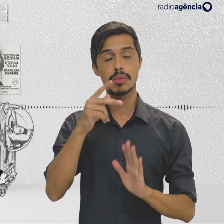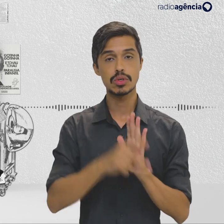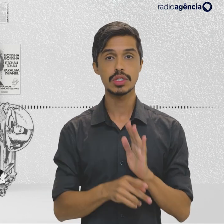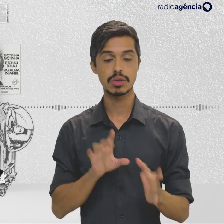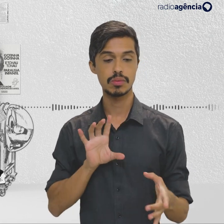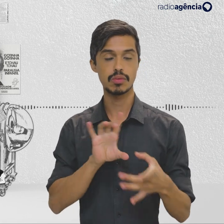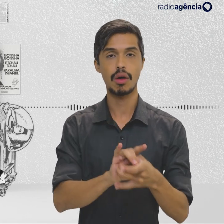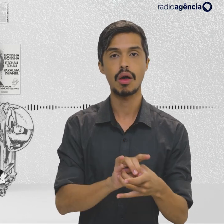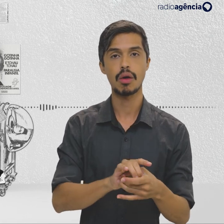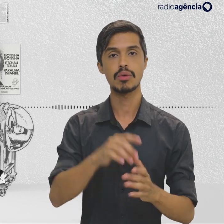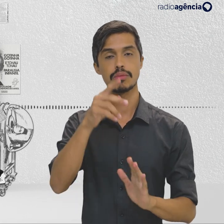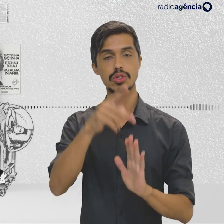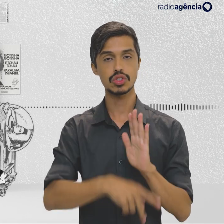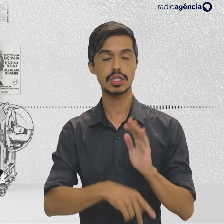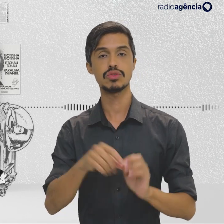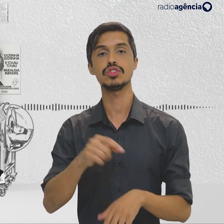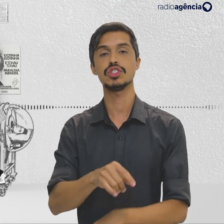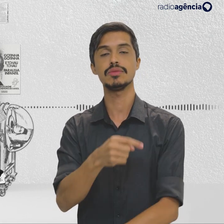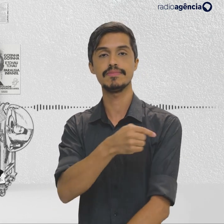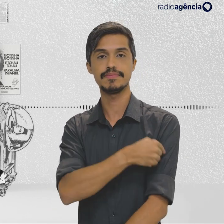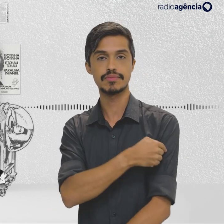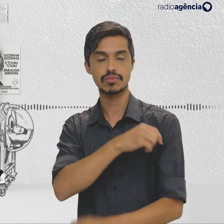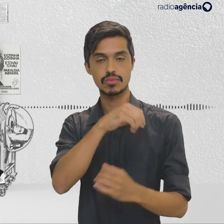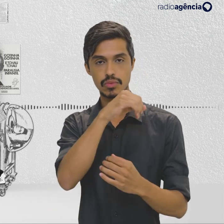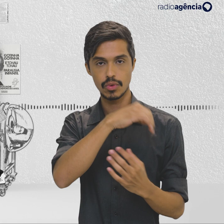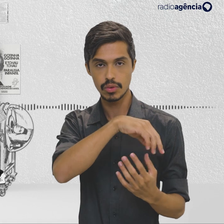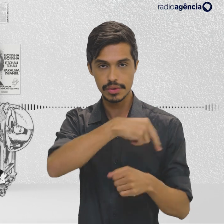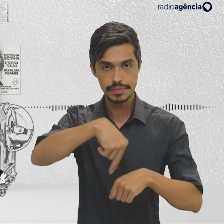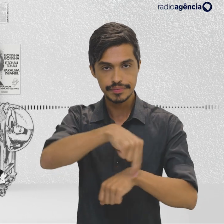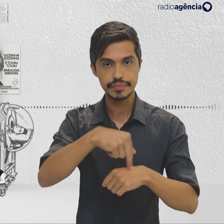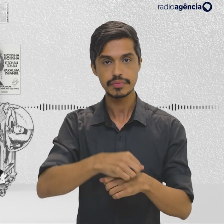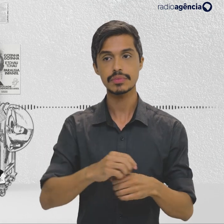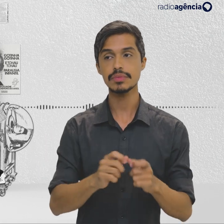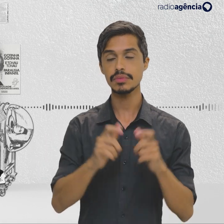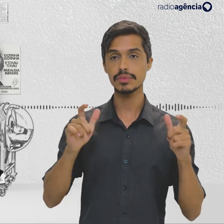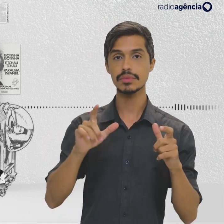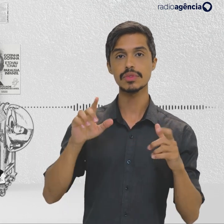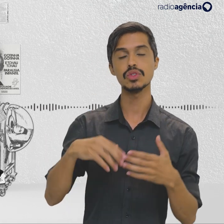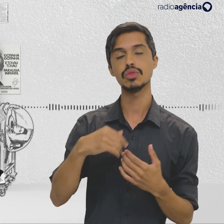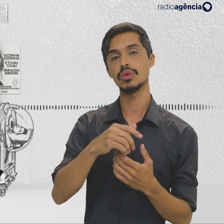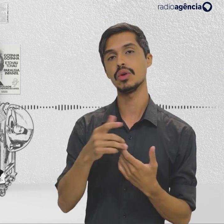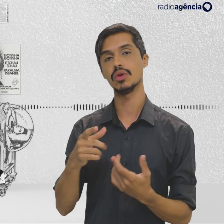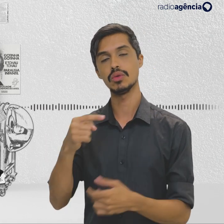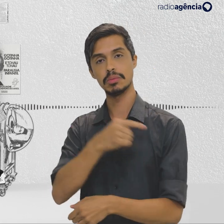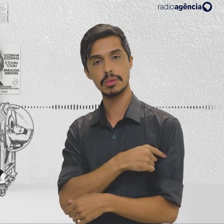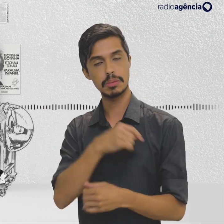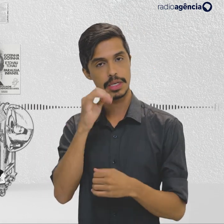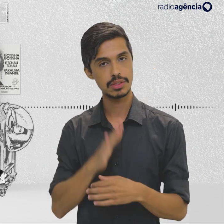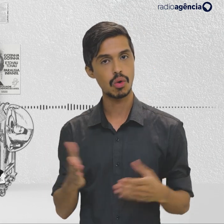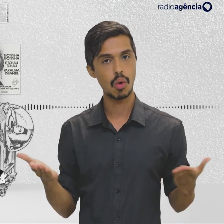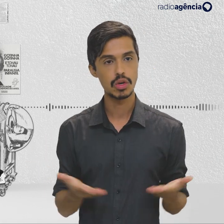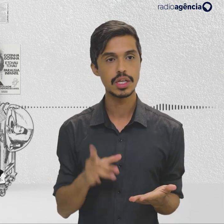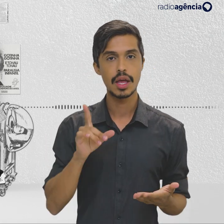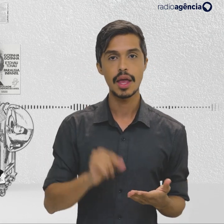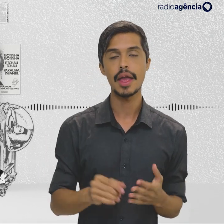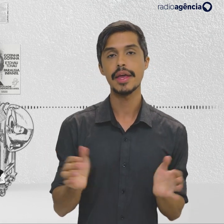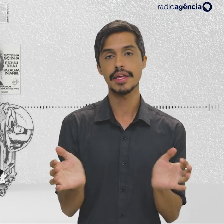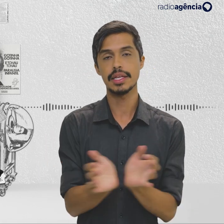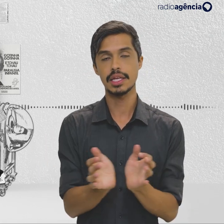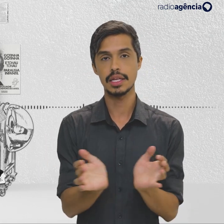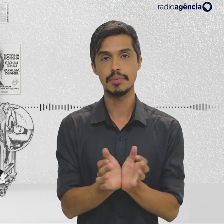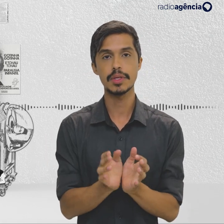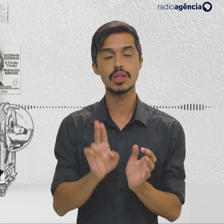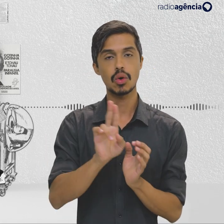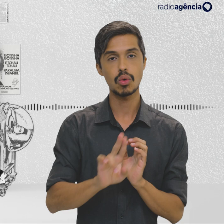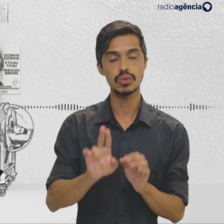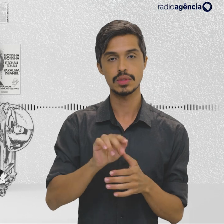diretamente associado com o programa nacional de imunização a imensa maioria das vacinas feitas no Brasil hoje são feitas pelas